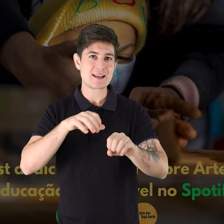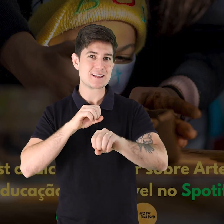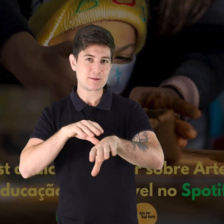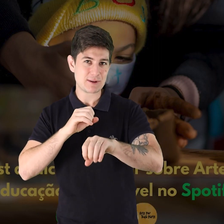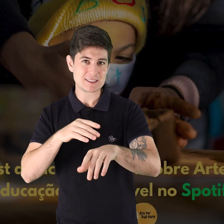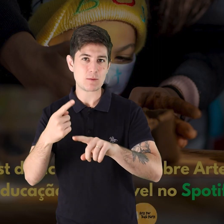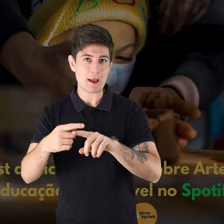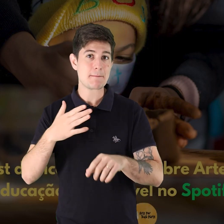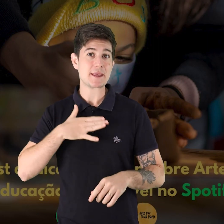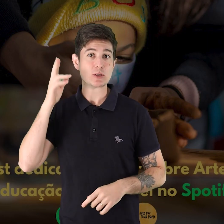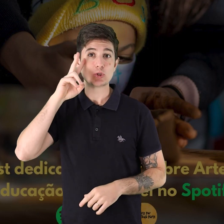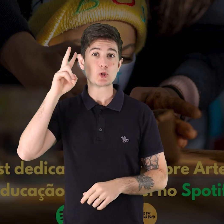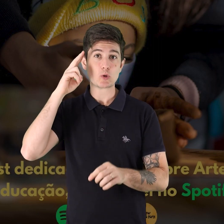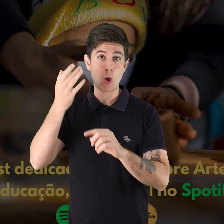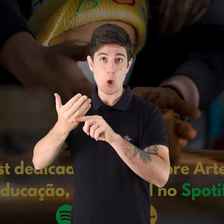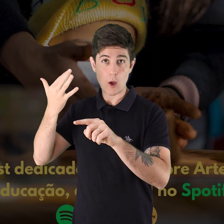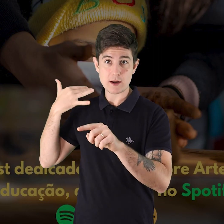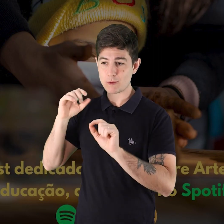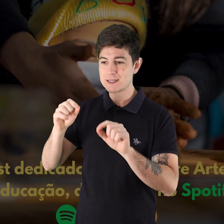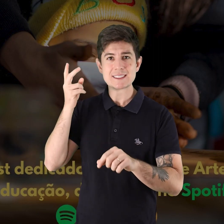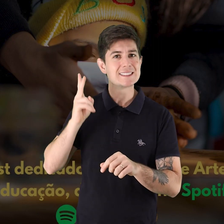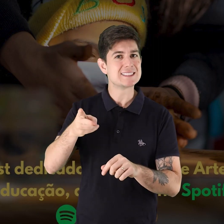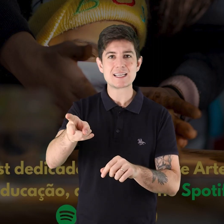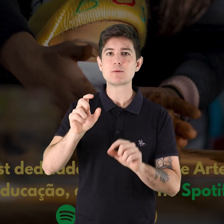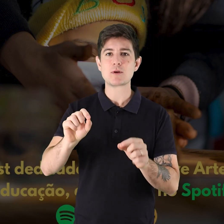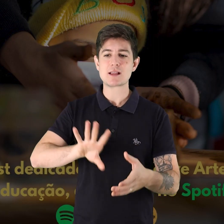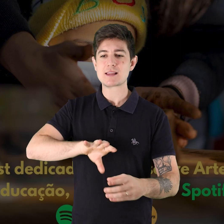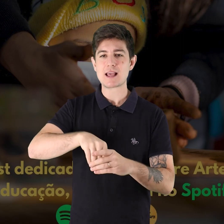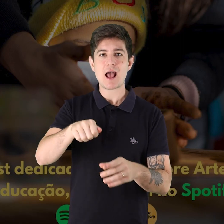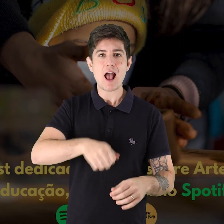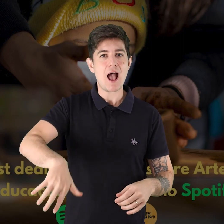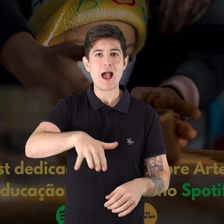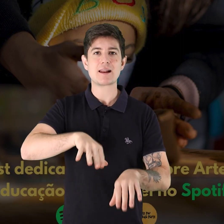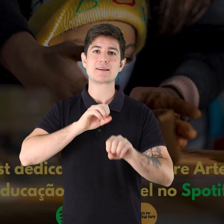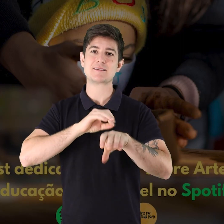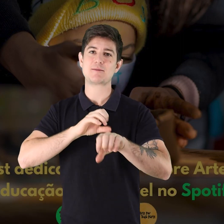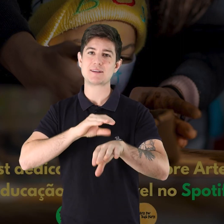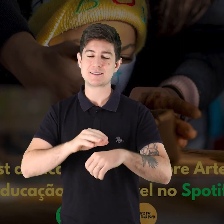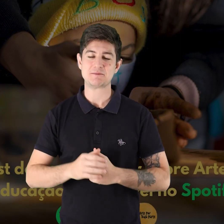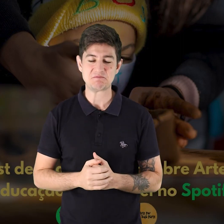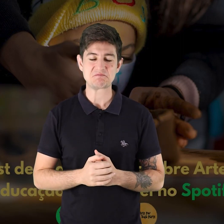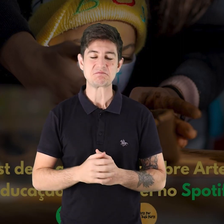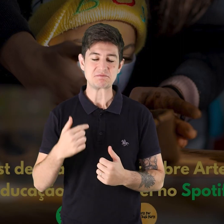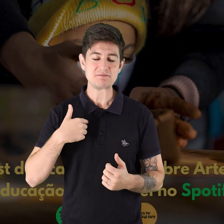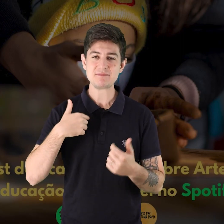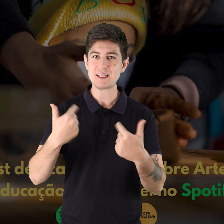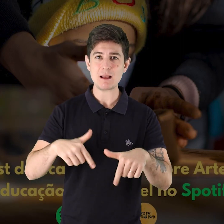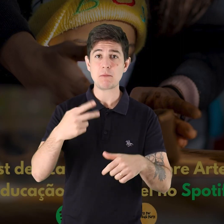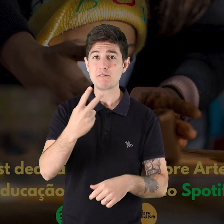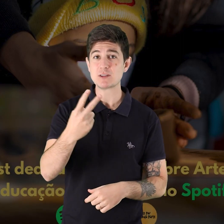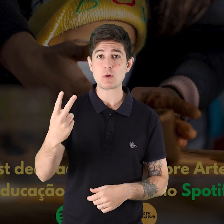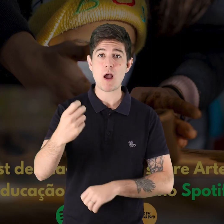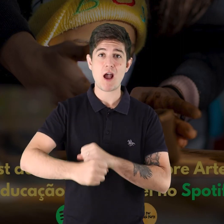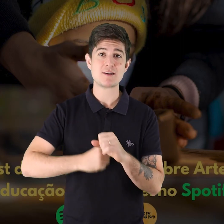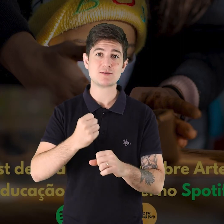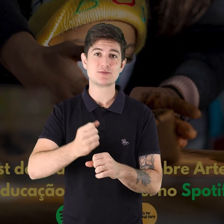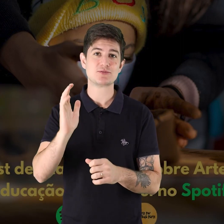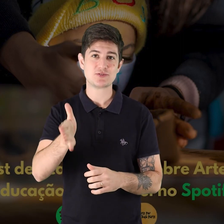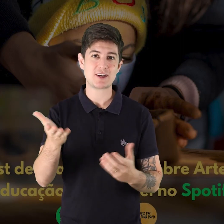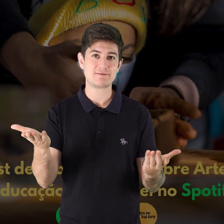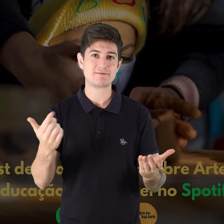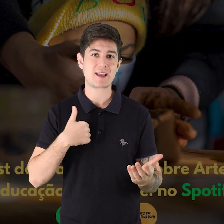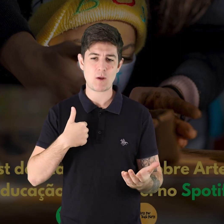fazendo, né, esse briefing aí da área da educação? Porque toda a minha história sempre foi dentro do setor educacional. Estou no